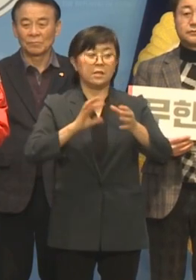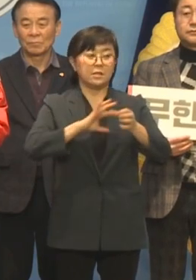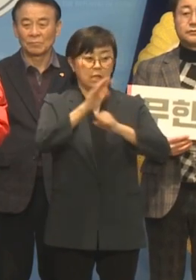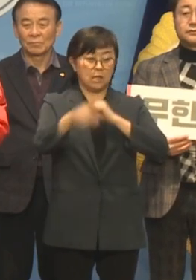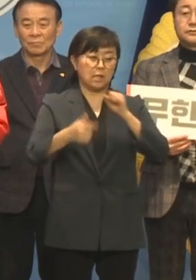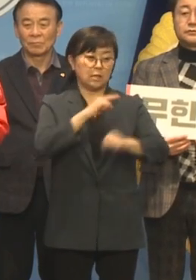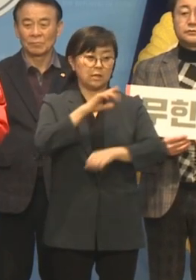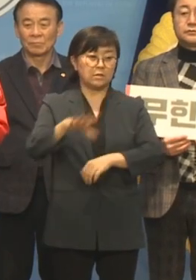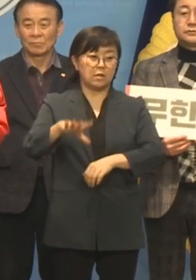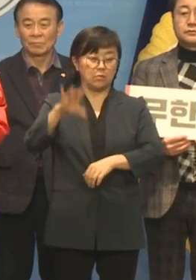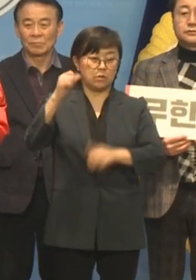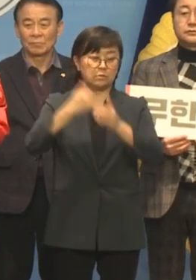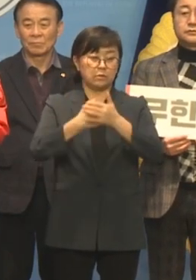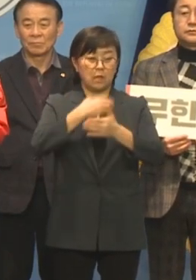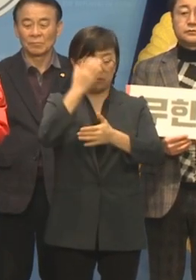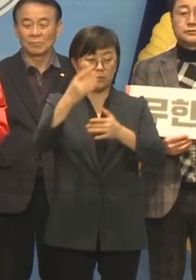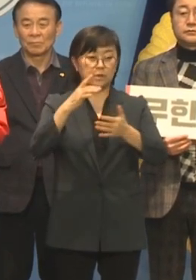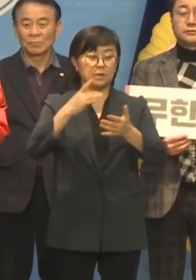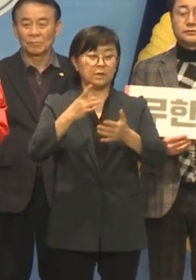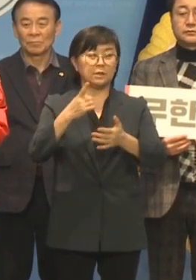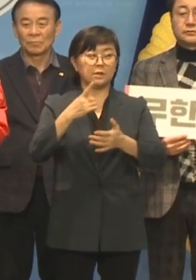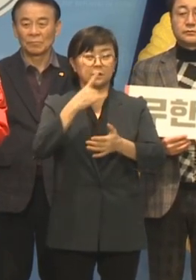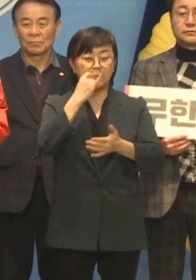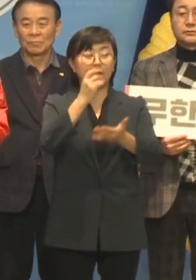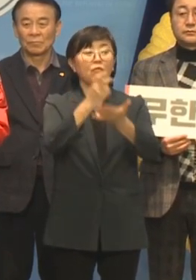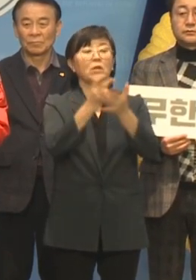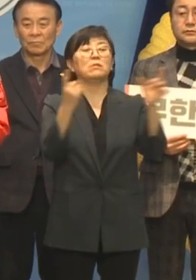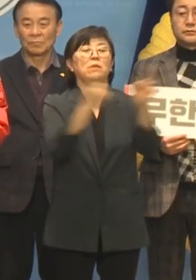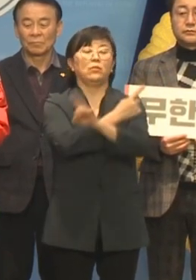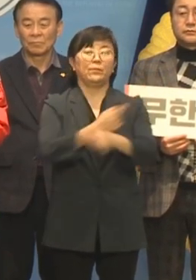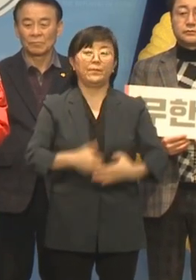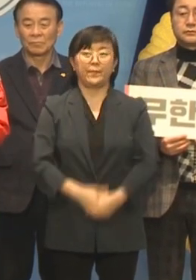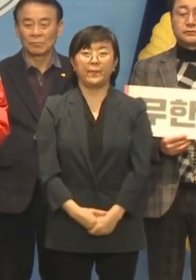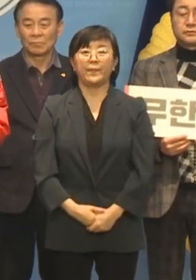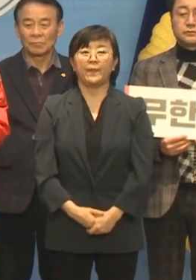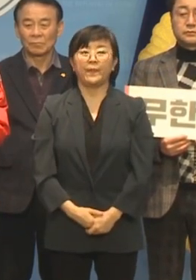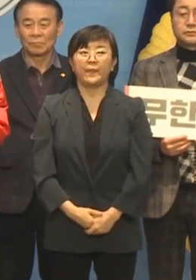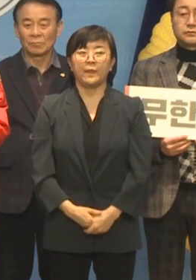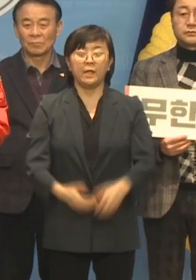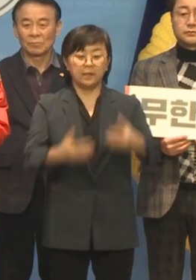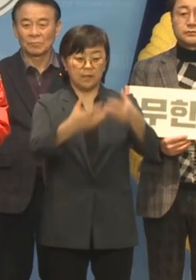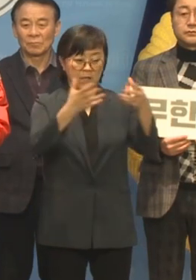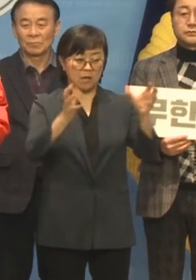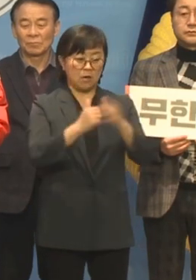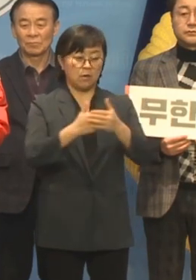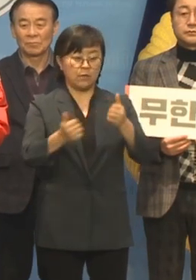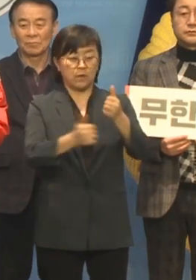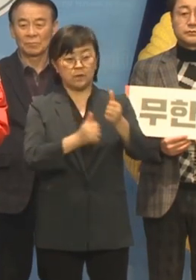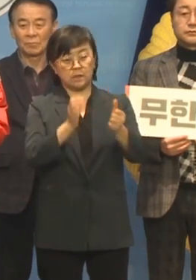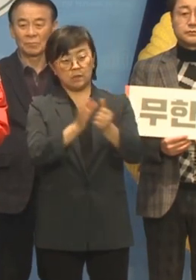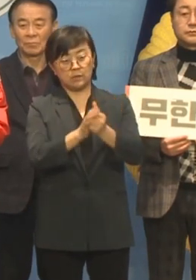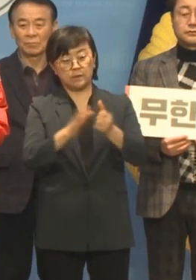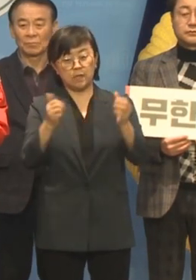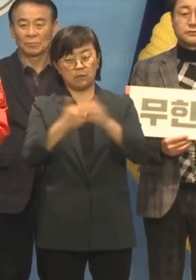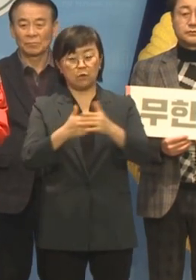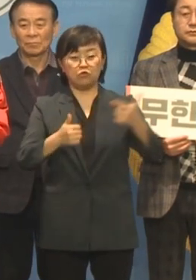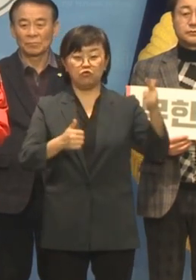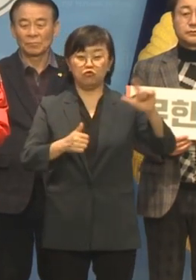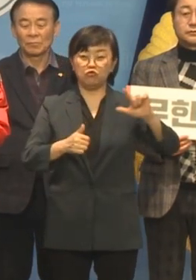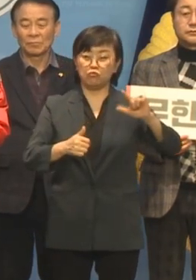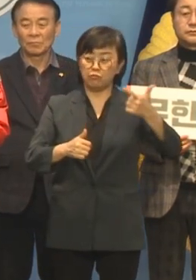최초로 애플 약관을 바꾸기도 했습니다. 동작갑 당협위원장으로서도 책임당원을